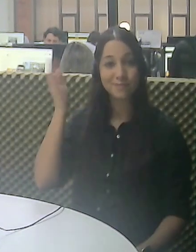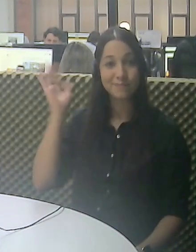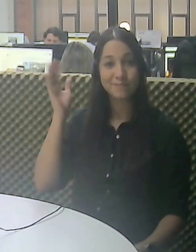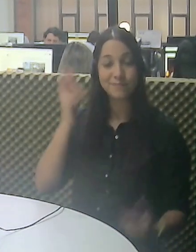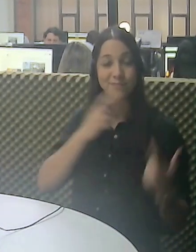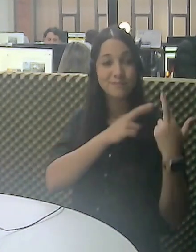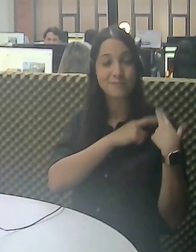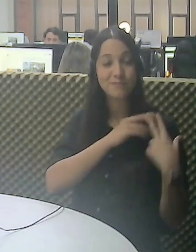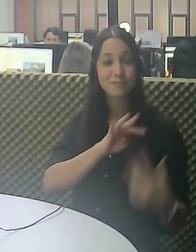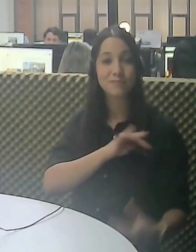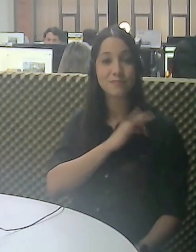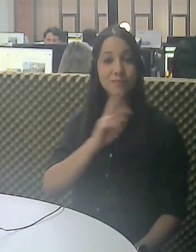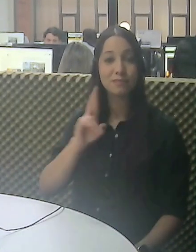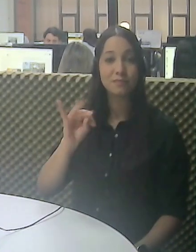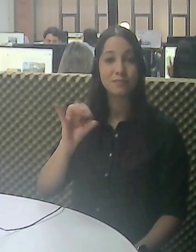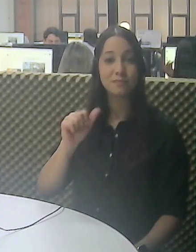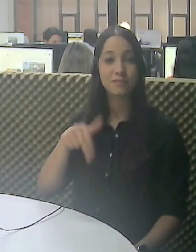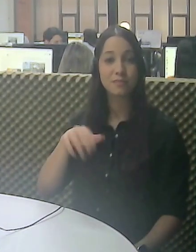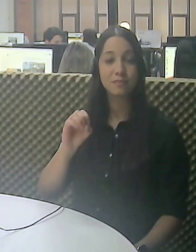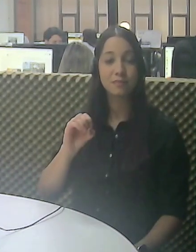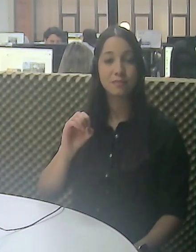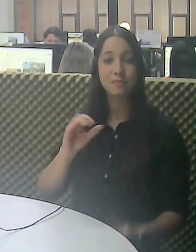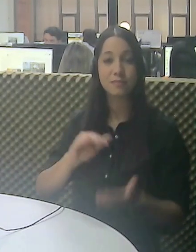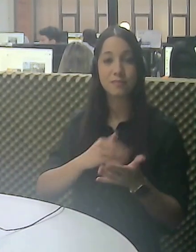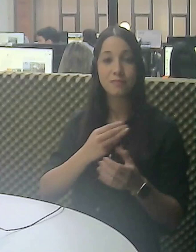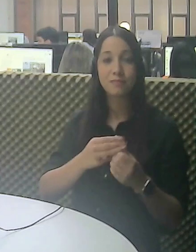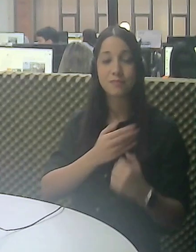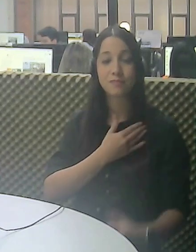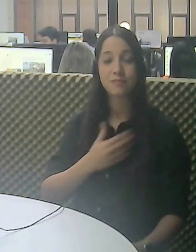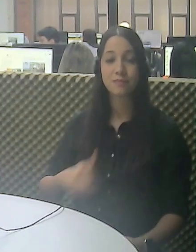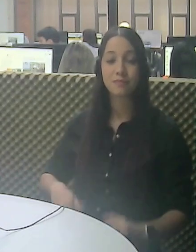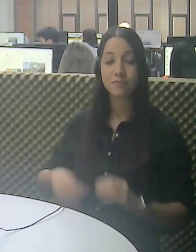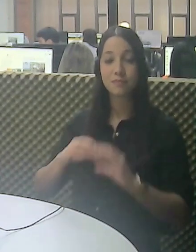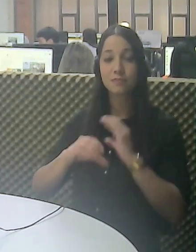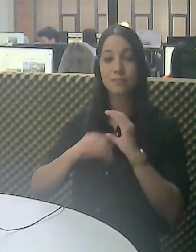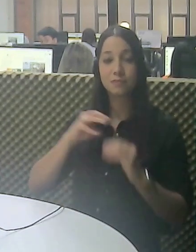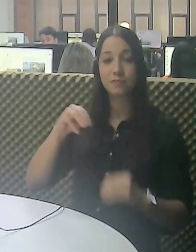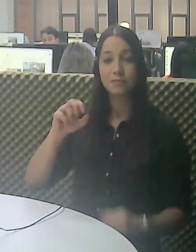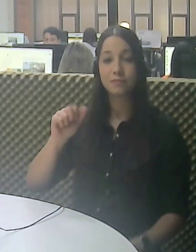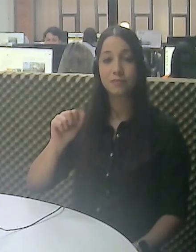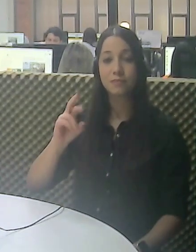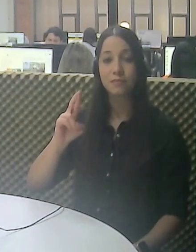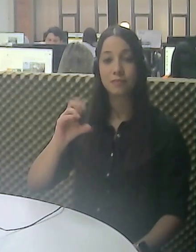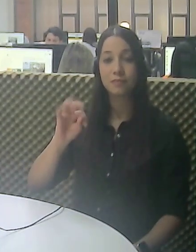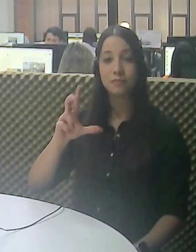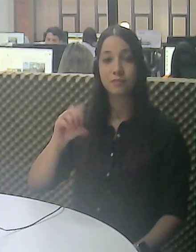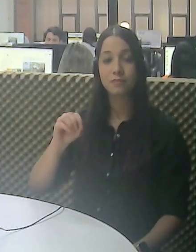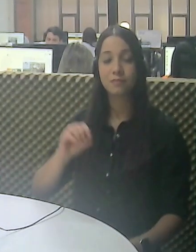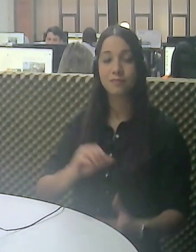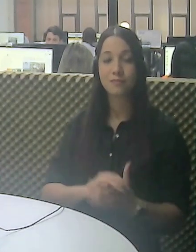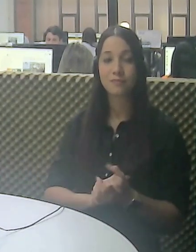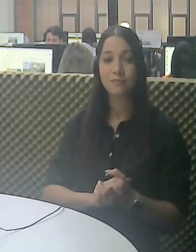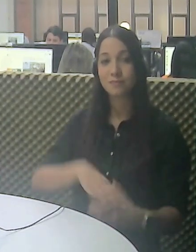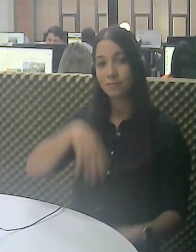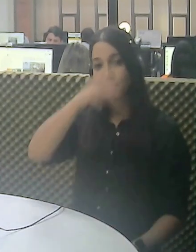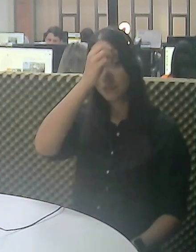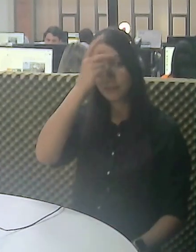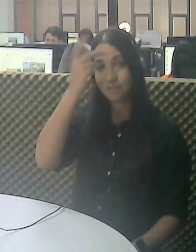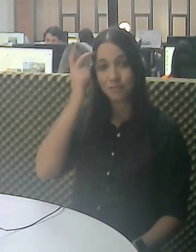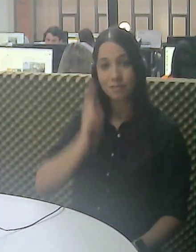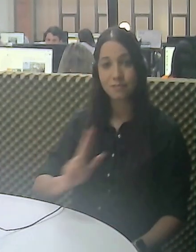Valentim. Responsável técnico, Cristiano Silva. Secretário Municipal de Governo e Comunicação, Marco Túlio de Castro